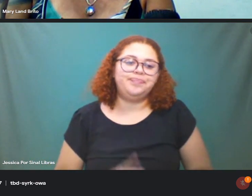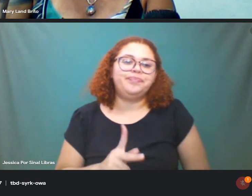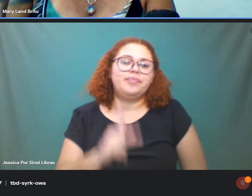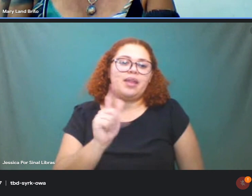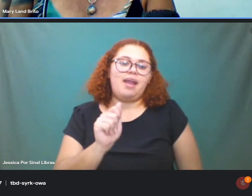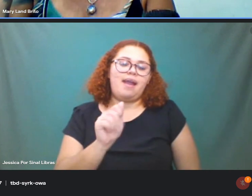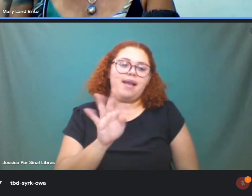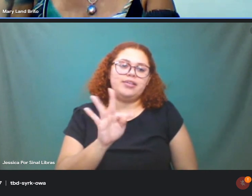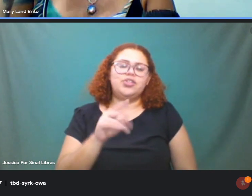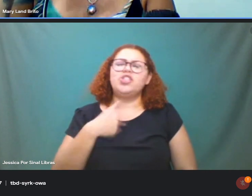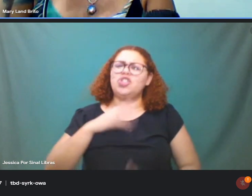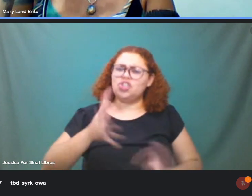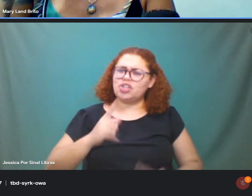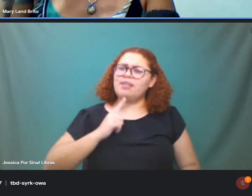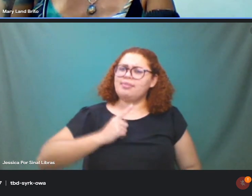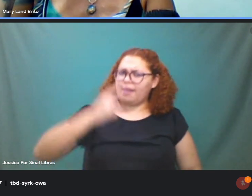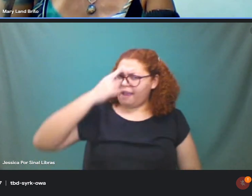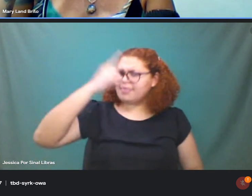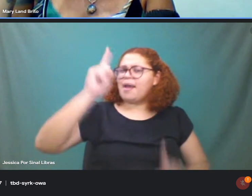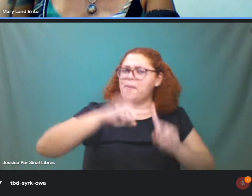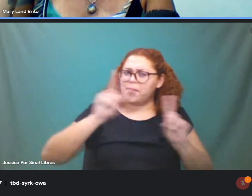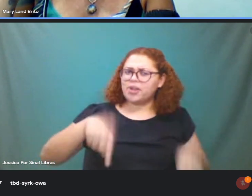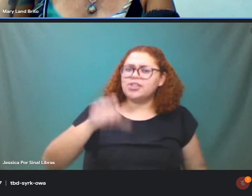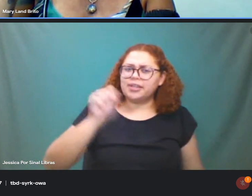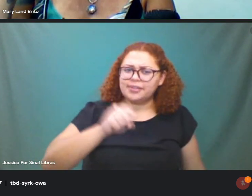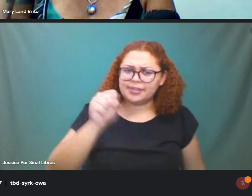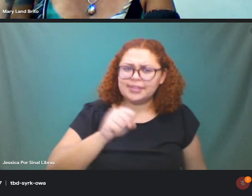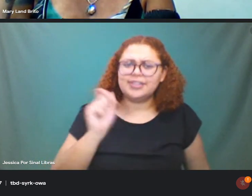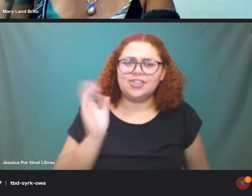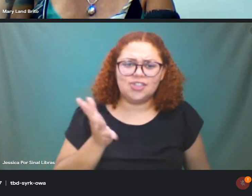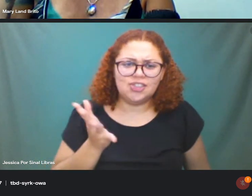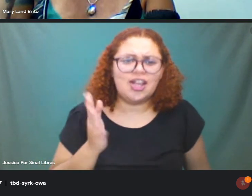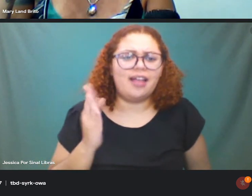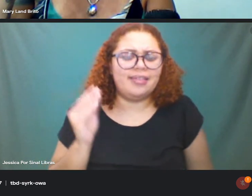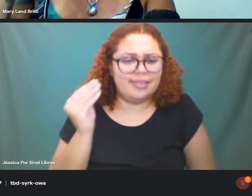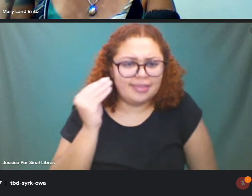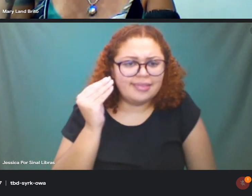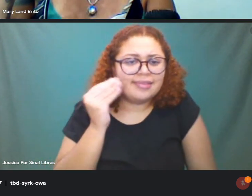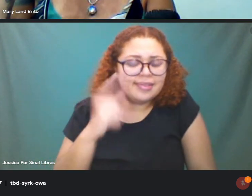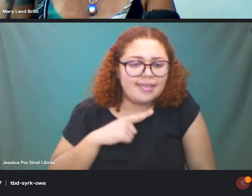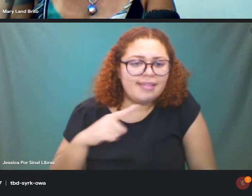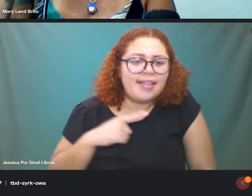Eu já tenho ideia de um projeto. Pronto, a ideia agora é como transformar sua rotina.